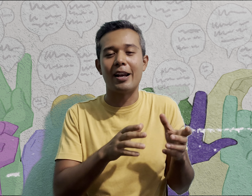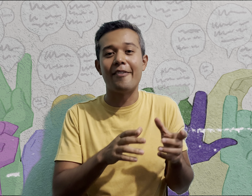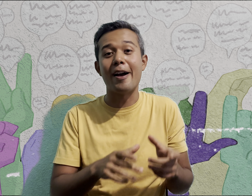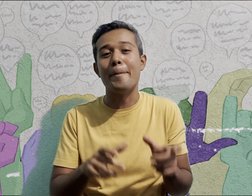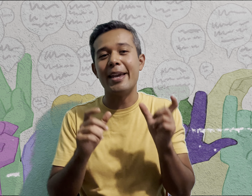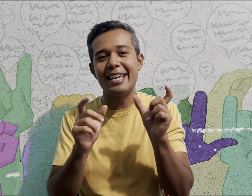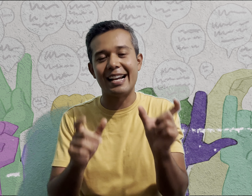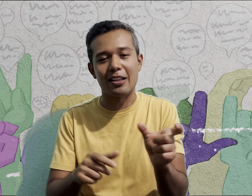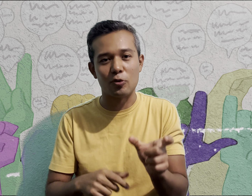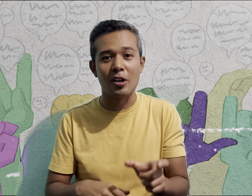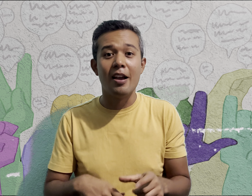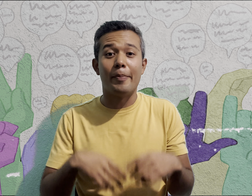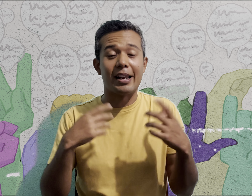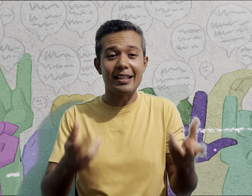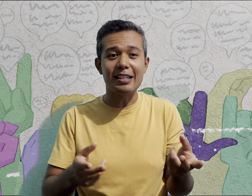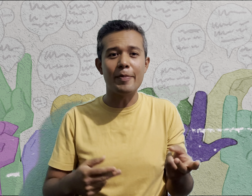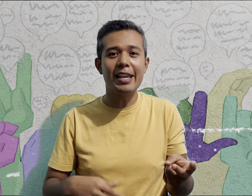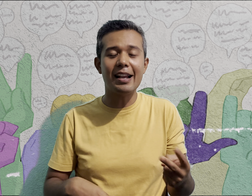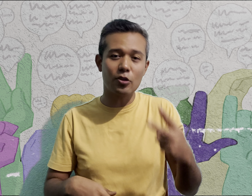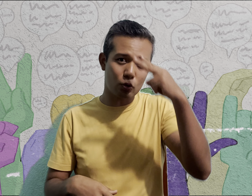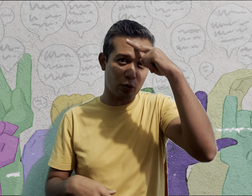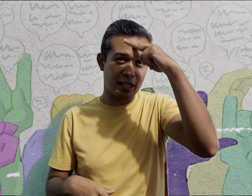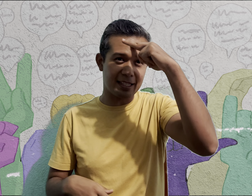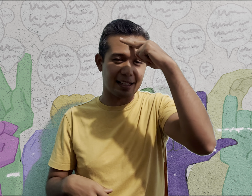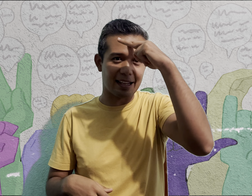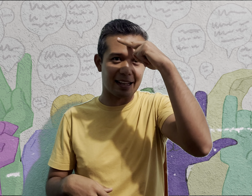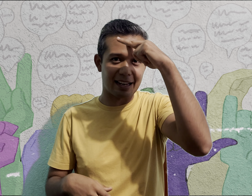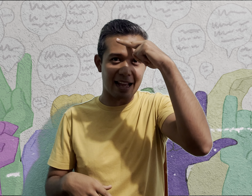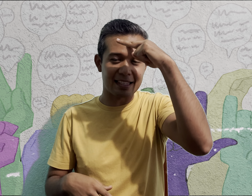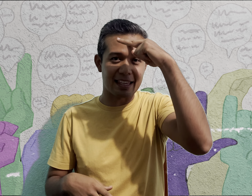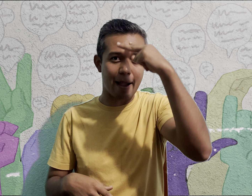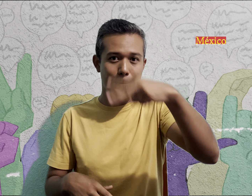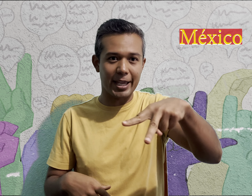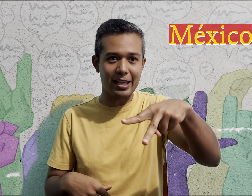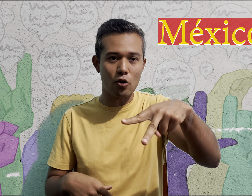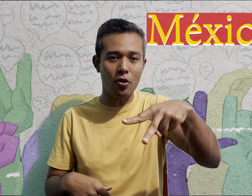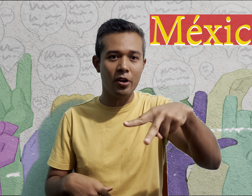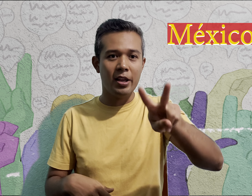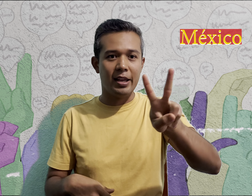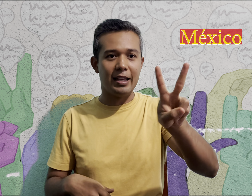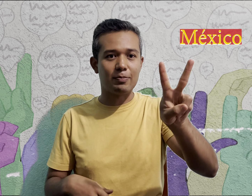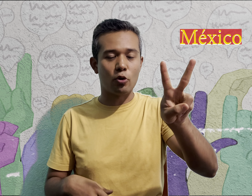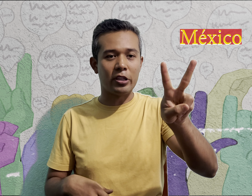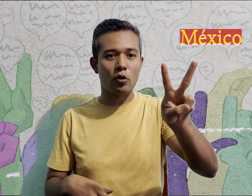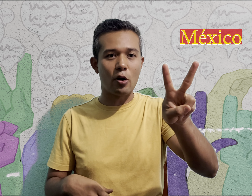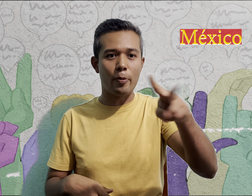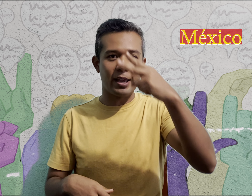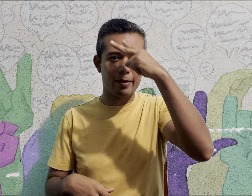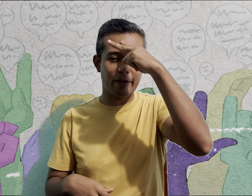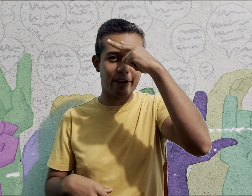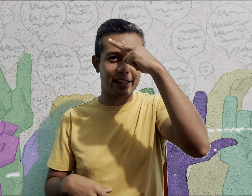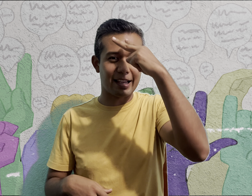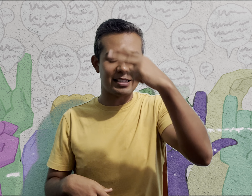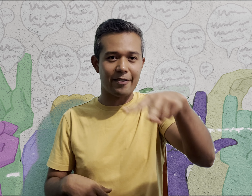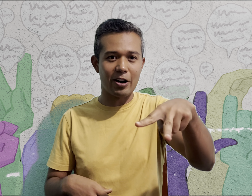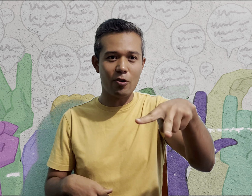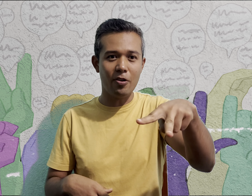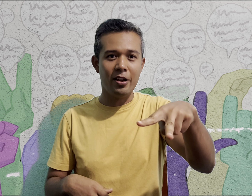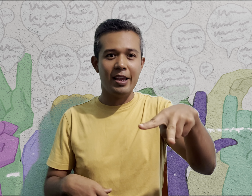palabra mexicanos. Para decir mexicanos utilizaré la seña México, es poniendo la V en mi frente hacia abajo,